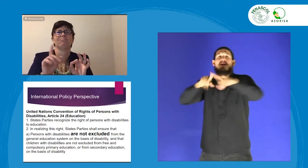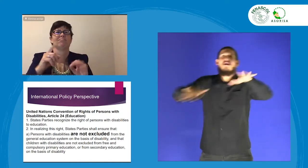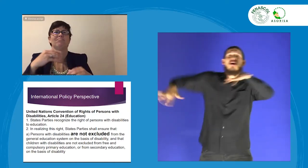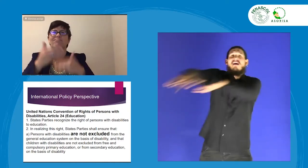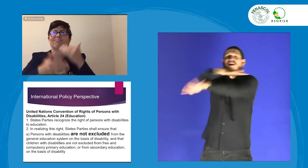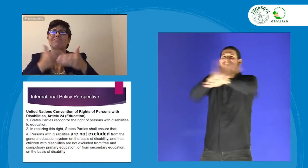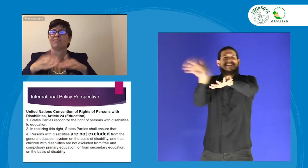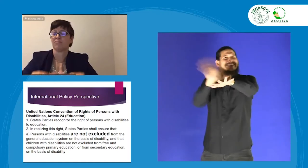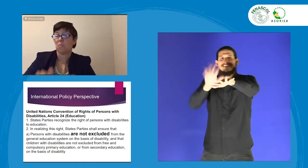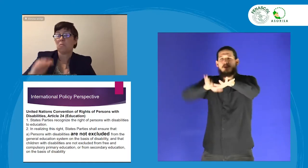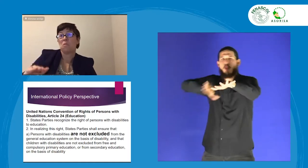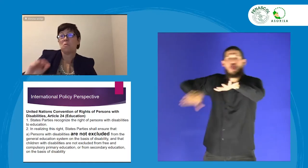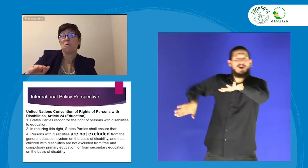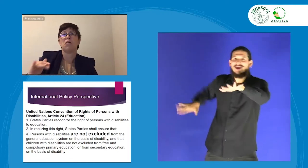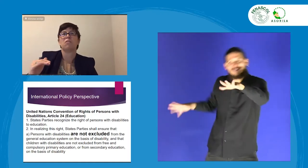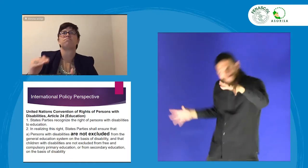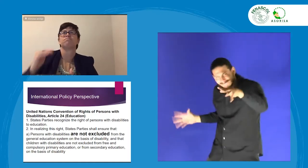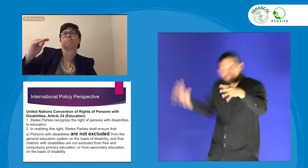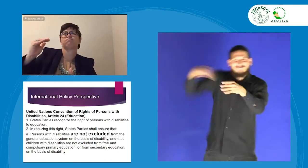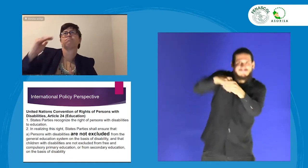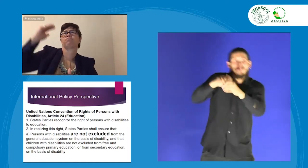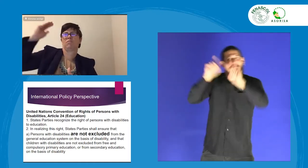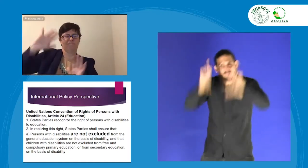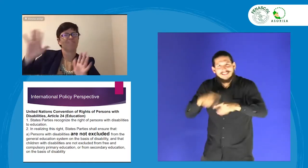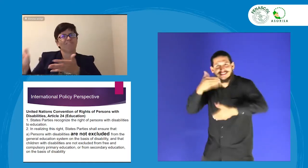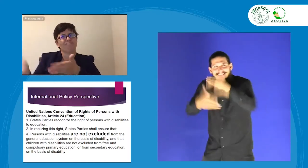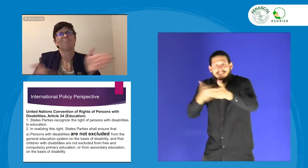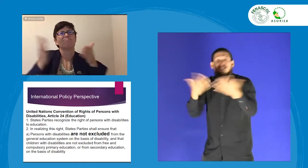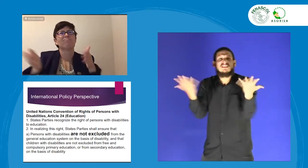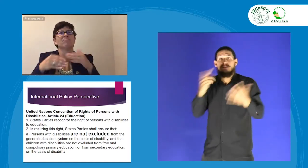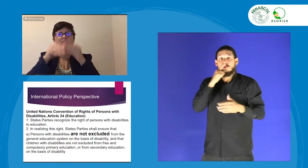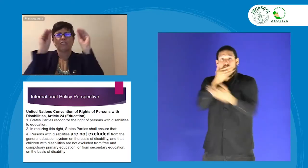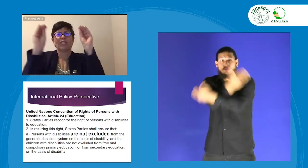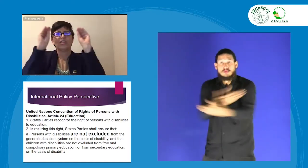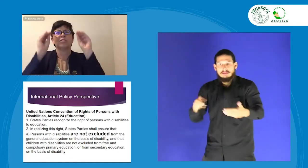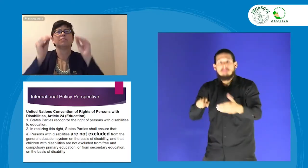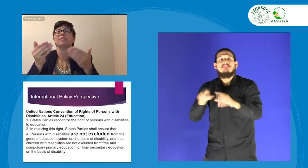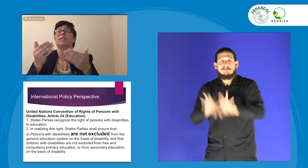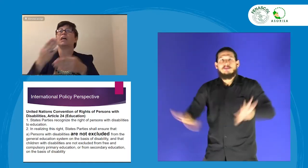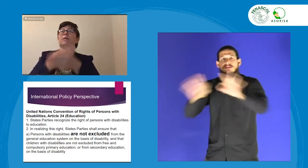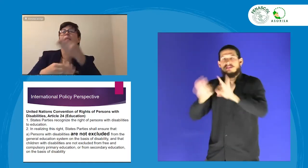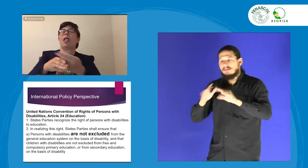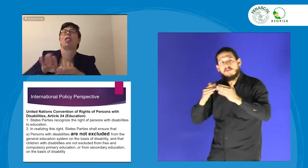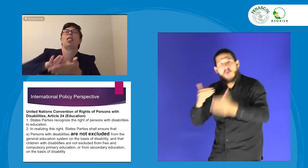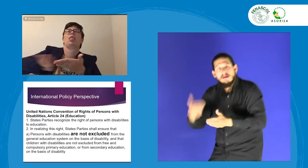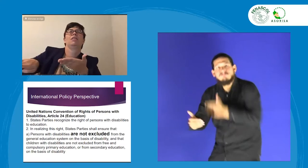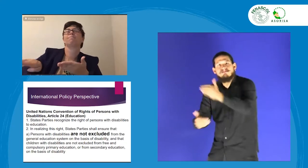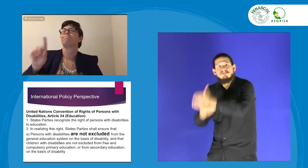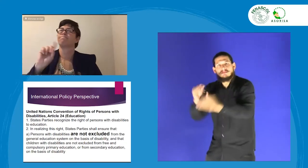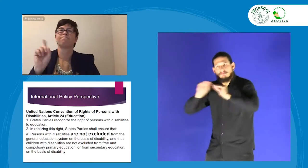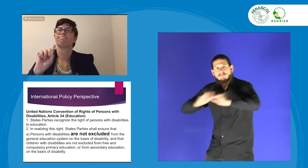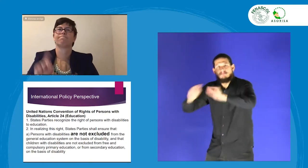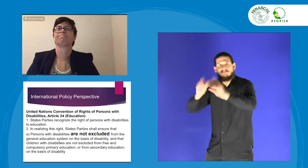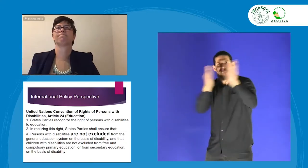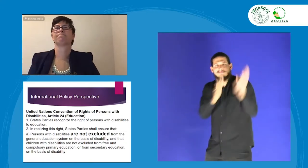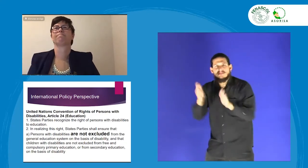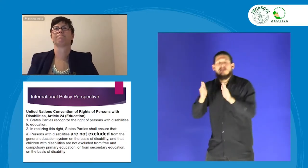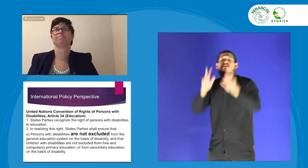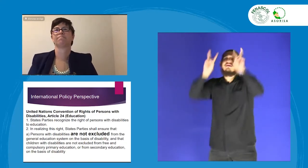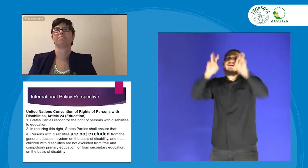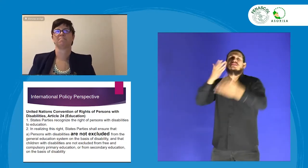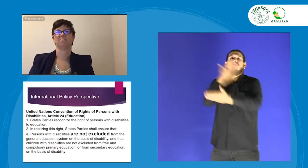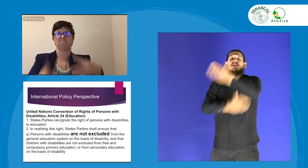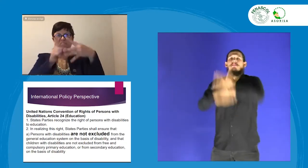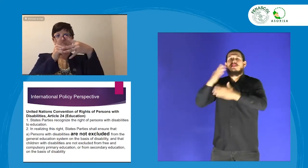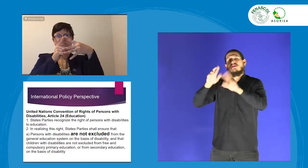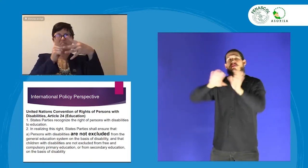que debe ser tanto para personas sordas como para personas oyentes en los diferentes, en las diferentes etapas de su vida y que